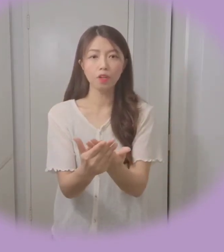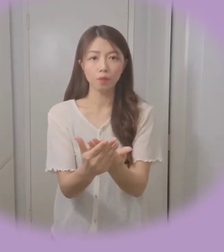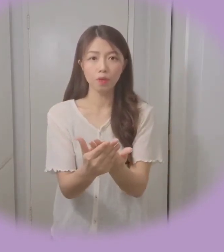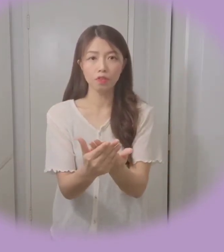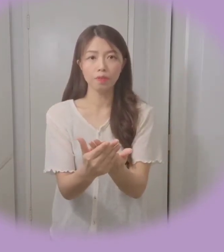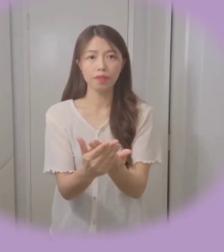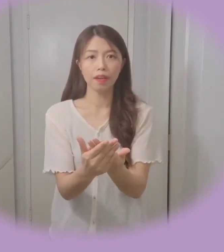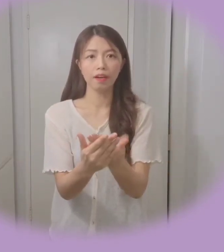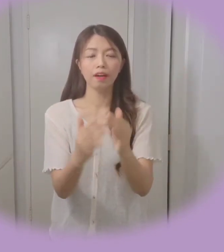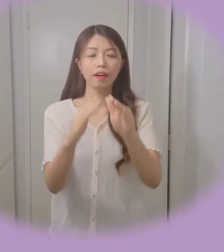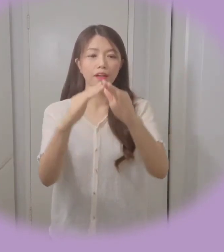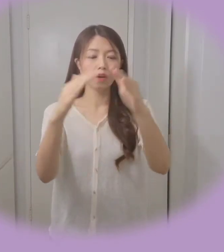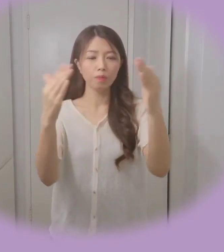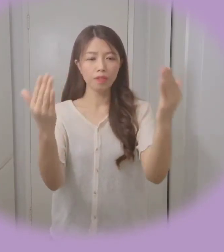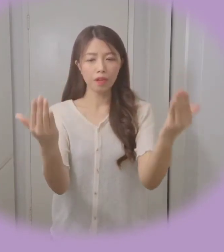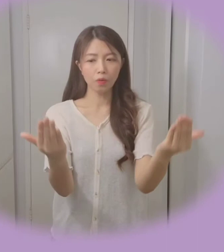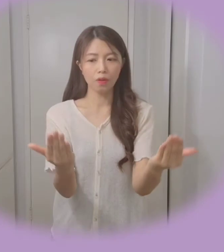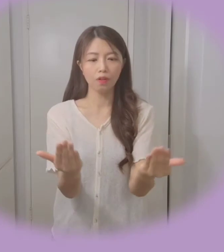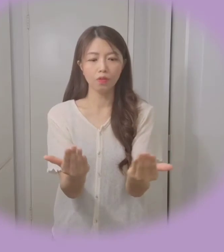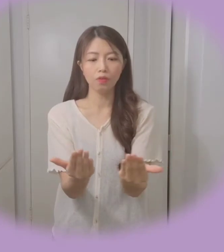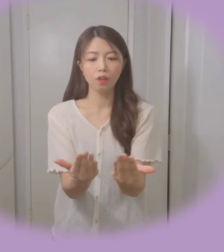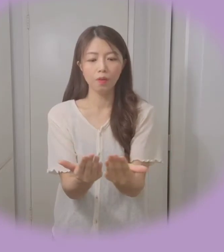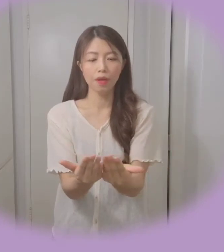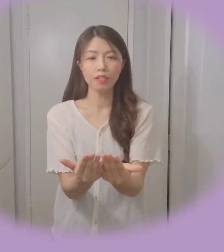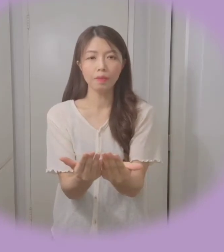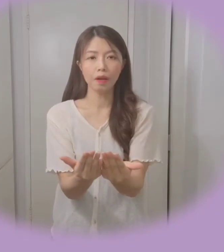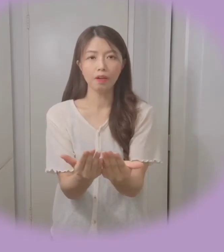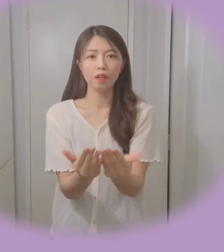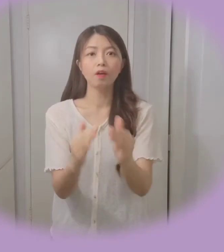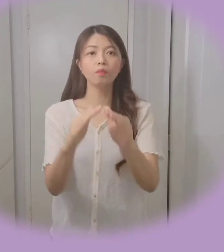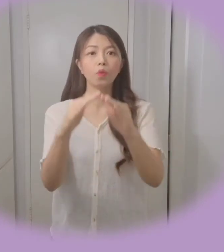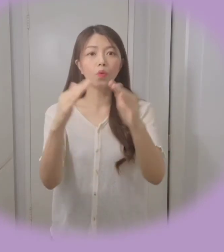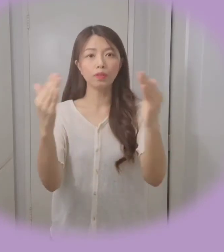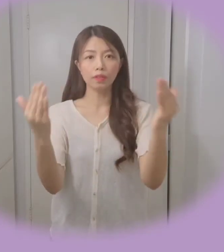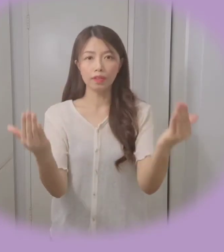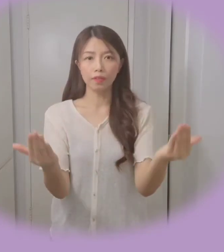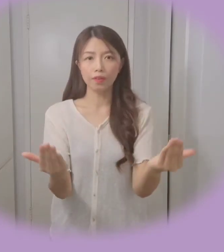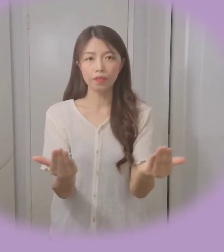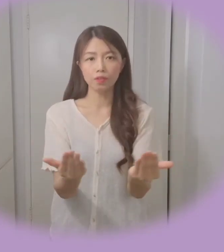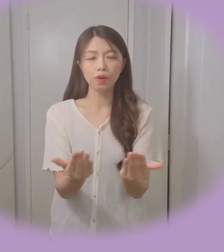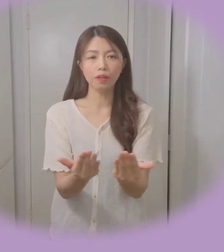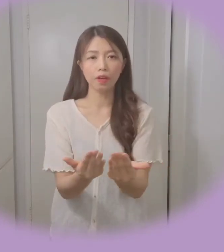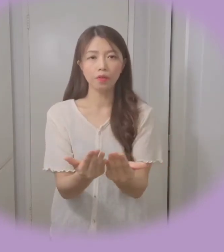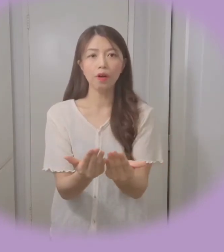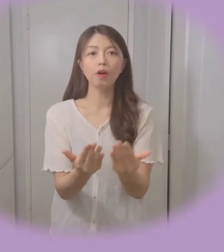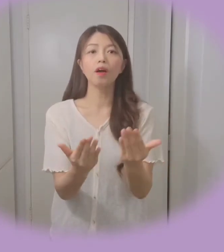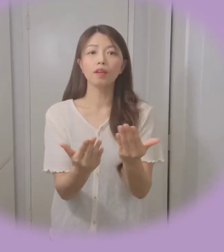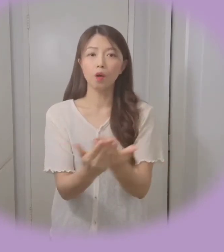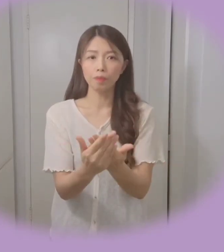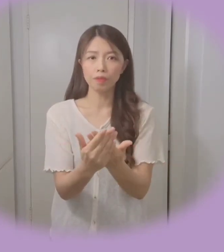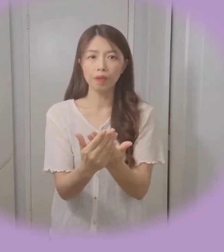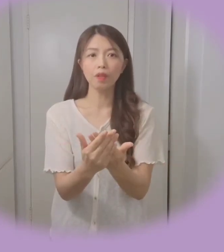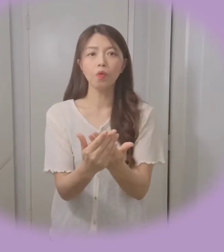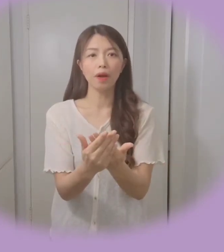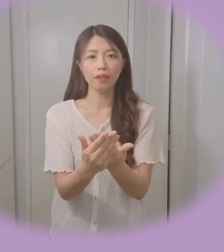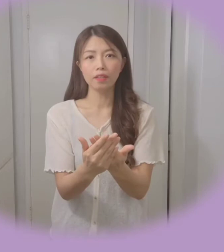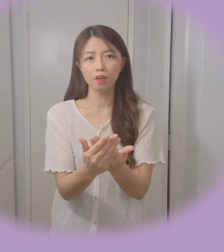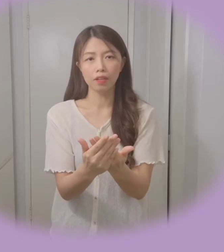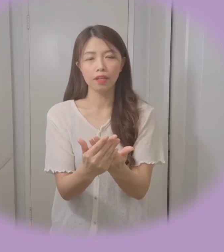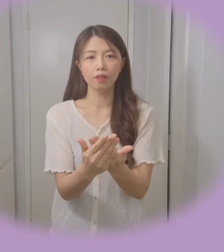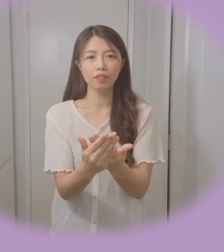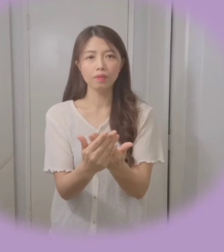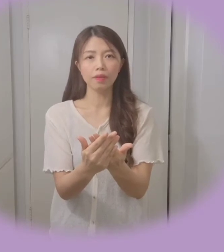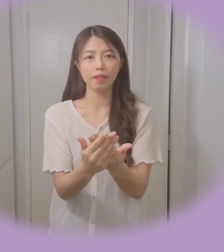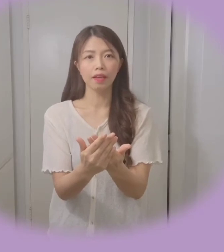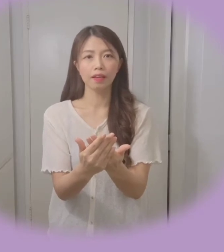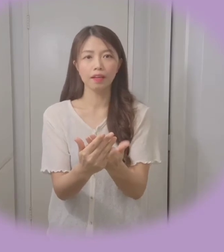표현하셨다가 손을 겹쳐주시면 돼요. 겹치지 않고 이렇게 둥그렇게만 하시면 모든 이라고 하는 뜻의 수어가 되고요. 겹치면